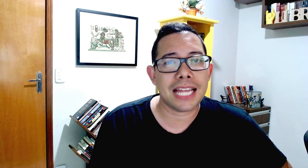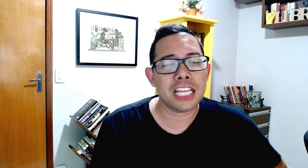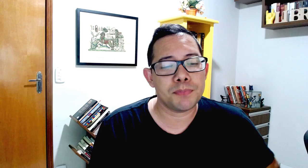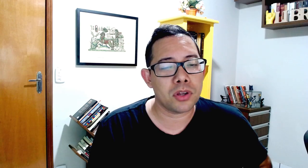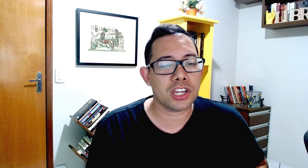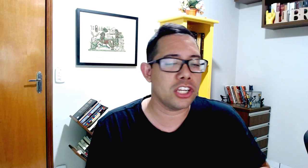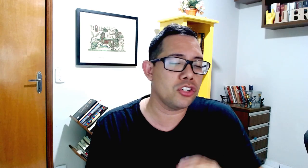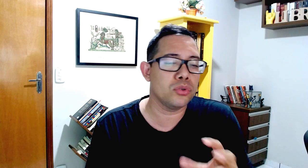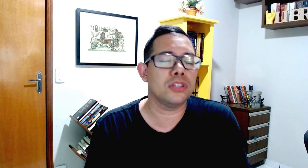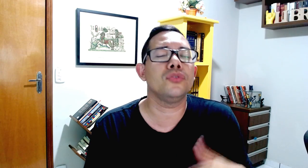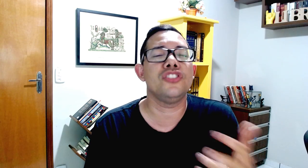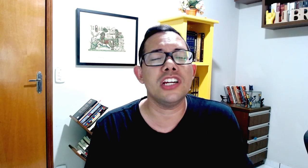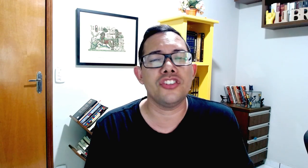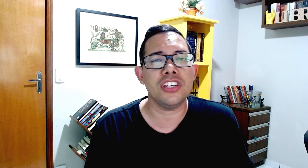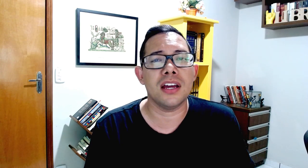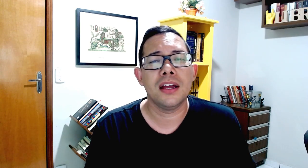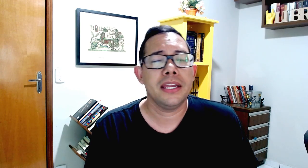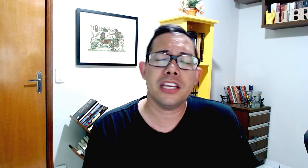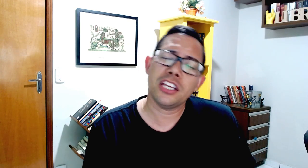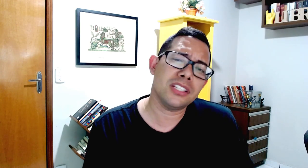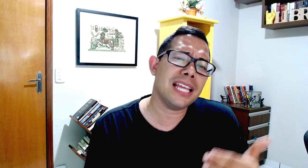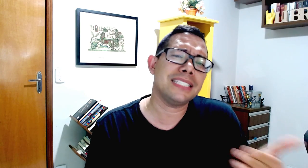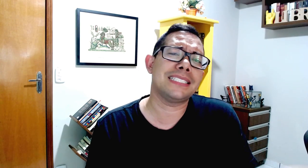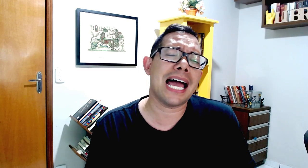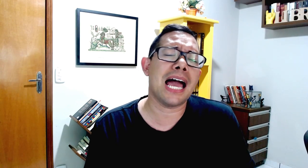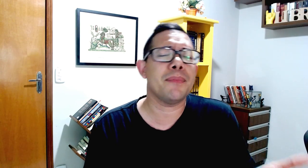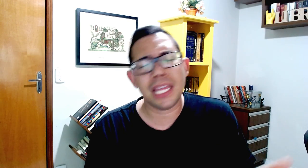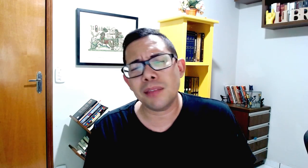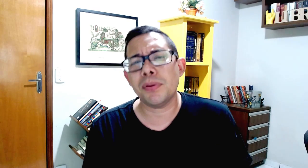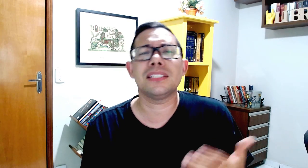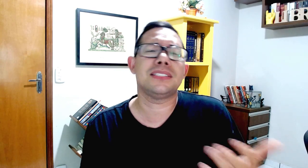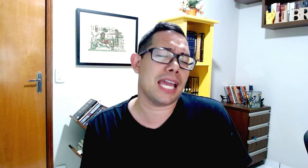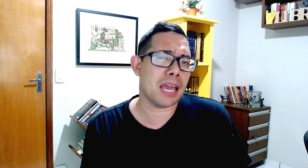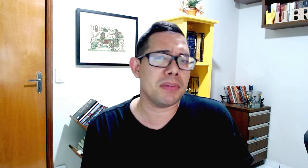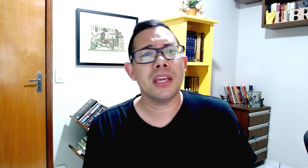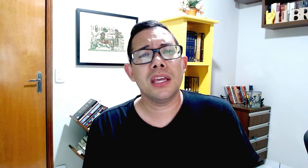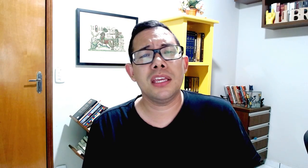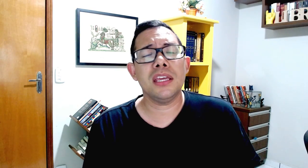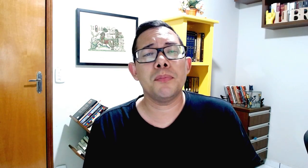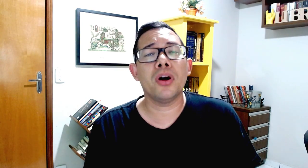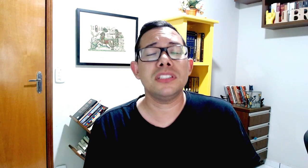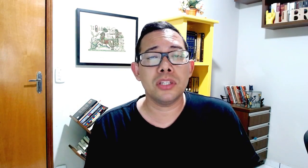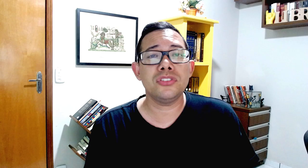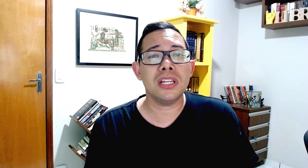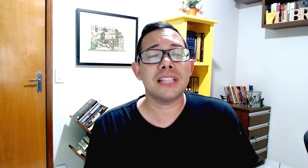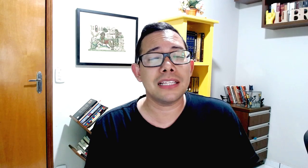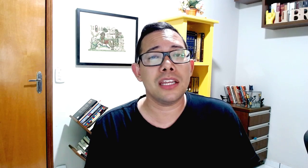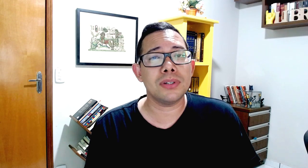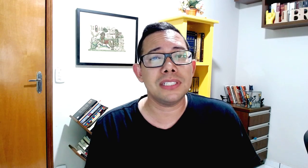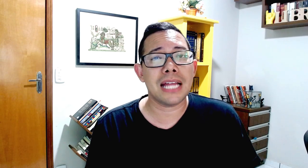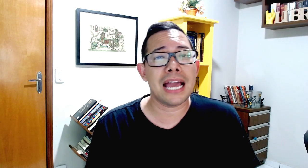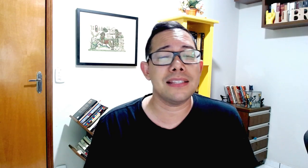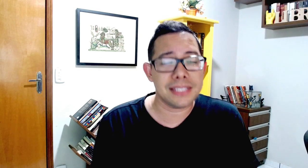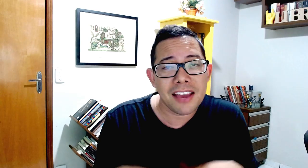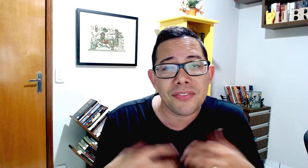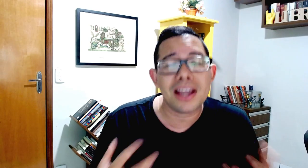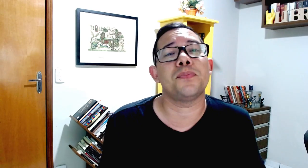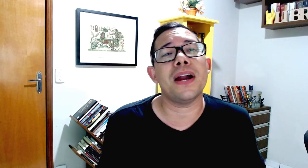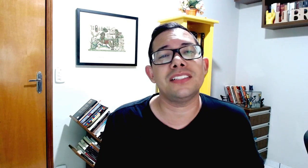tem sinais pessoal que a gente usa no dia a dia e a gente nem sabe nem percebe que pode ser utilizado a língua de sinais e é faz